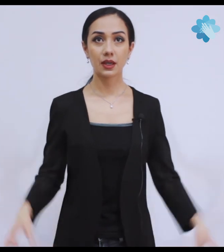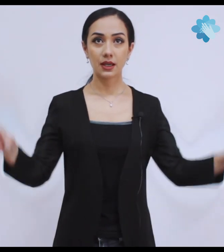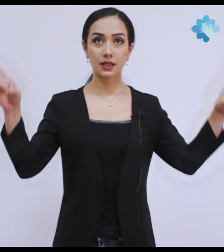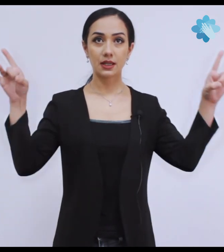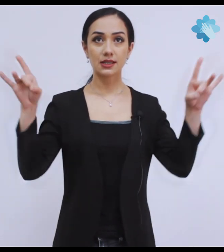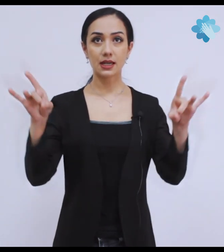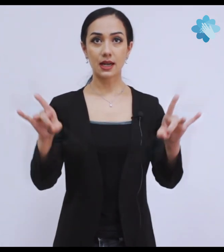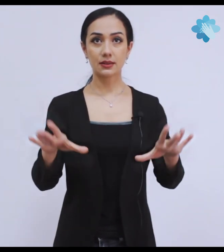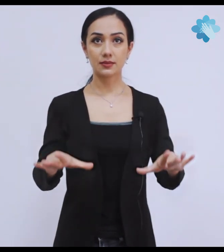ресторан